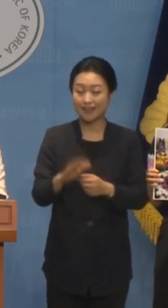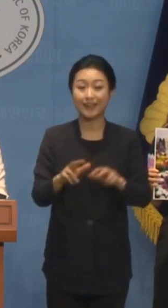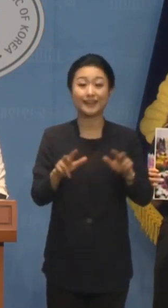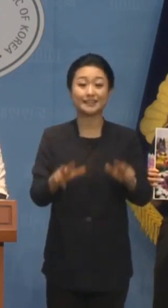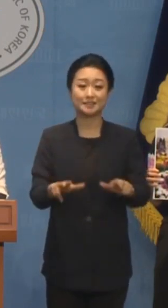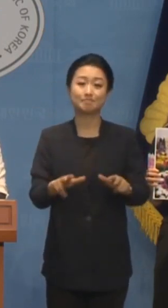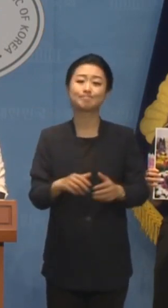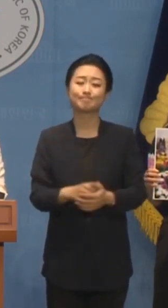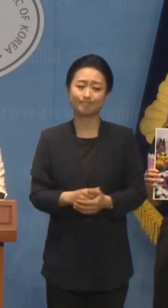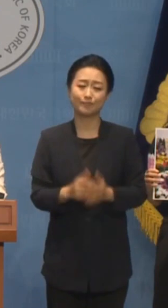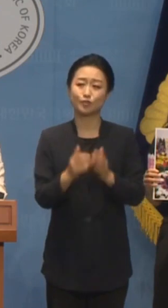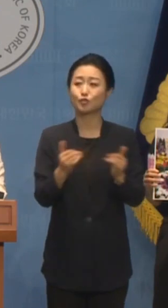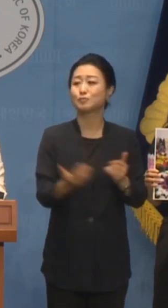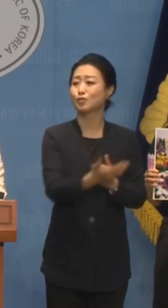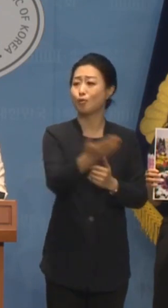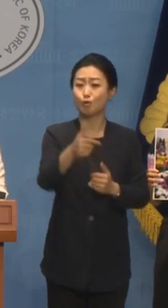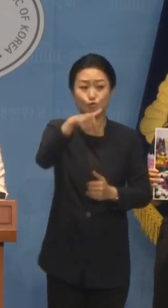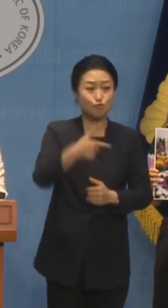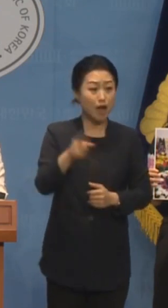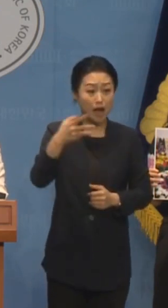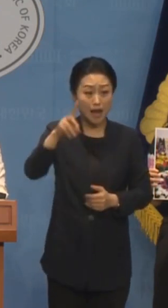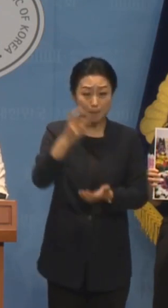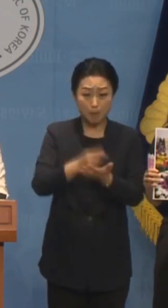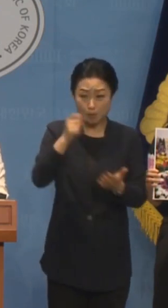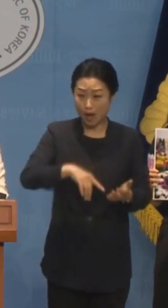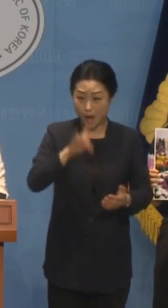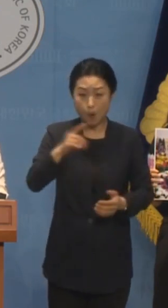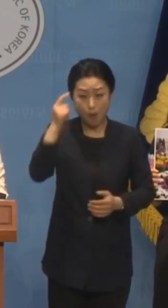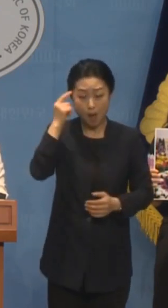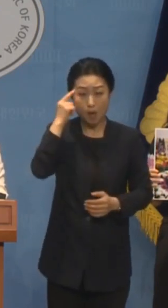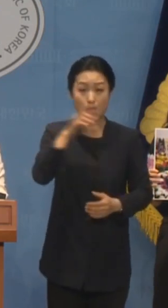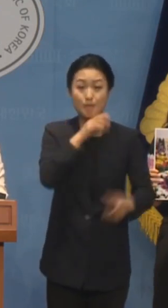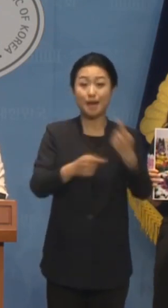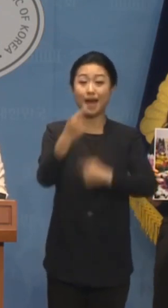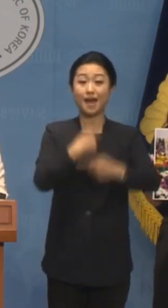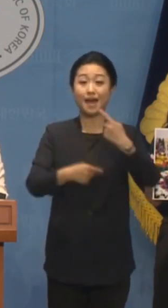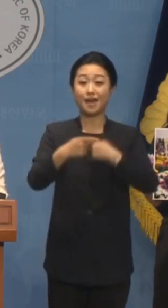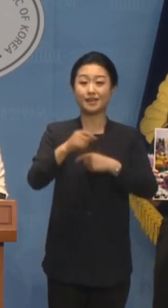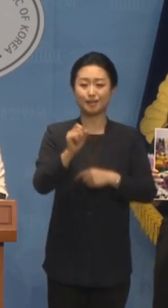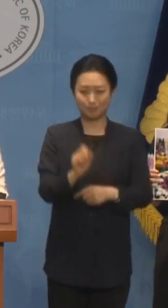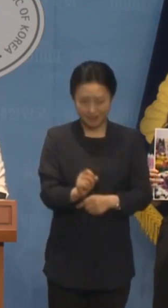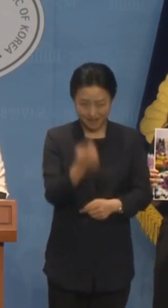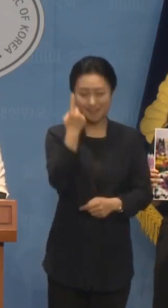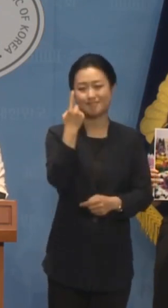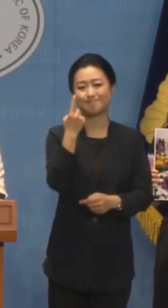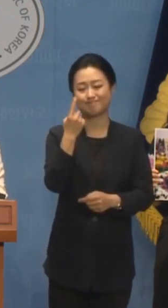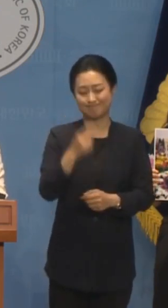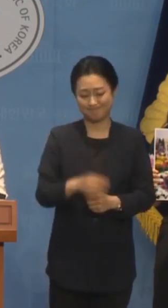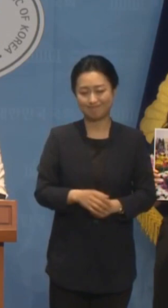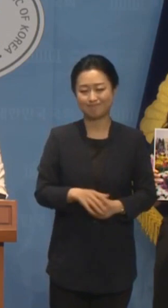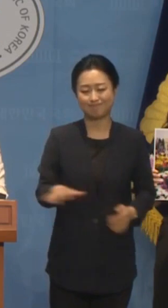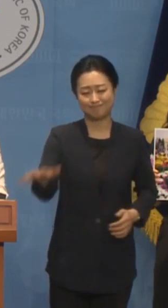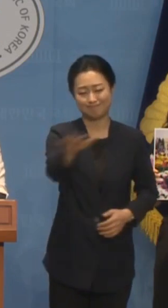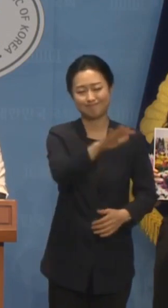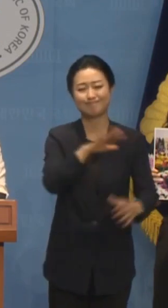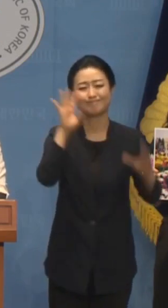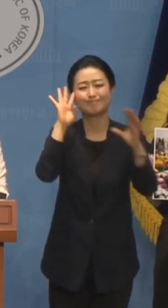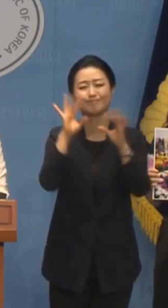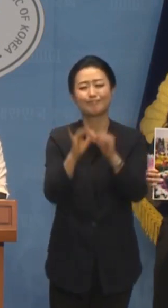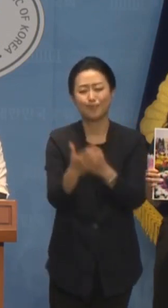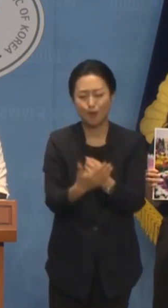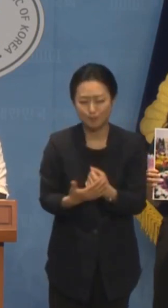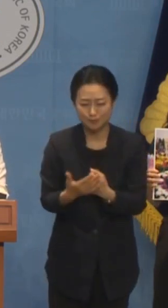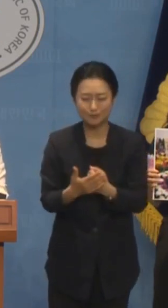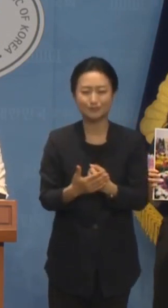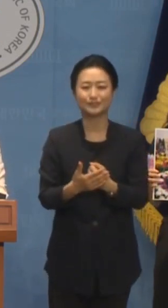이제는 많은 국민들이 왜 구하라법을 통과시키지 않느냐라고 문제 제기하고 여론이 형성되자